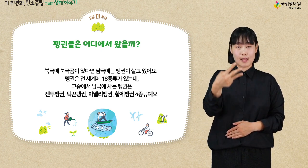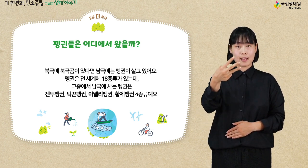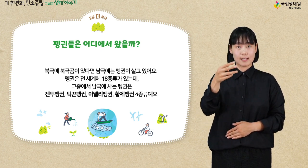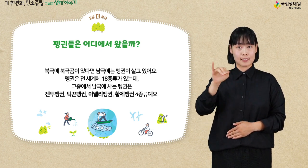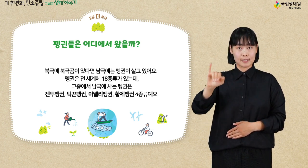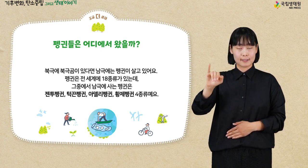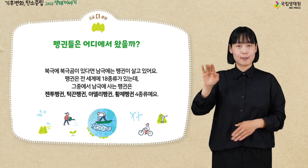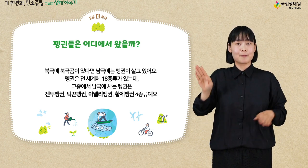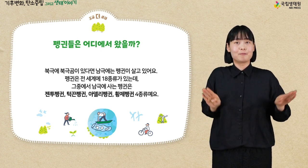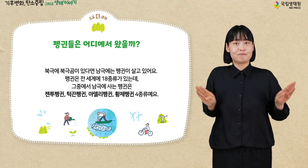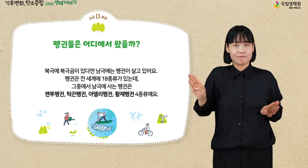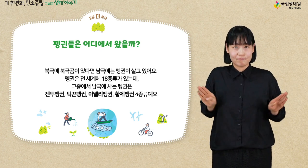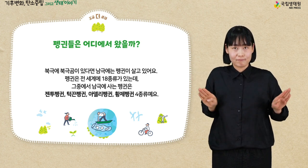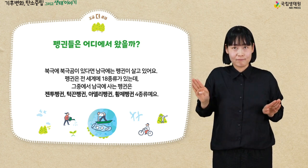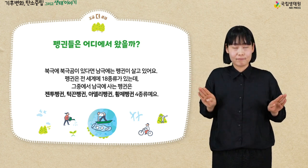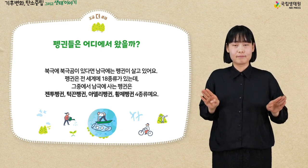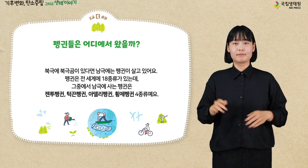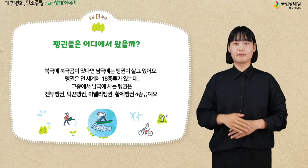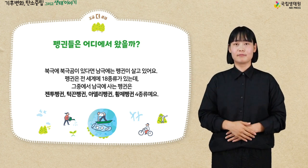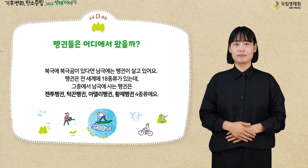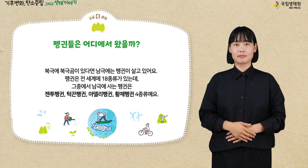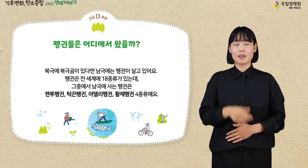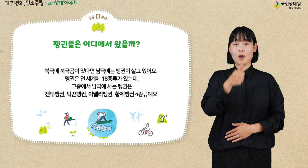아델리 펭귄,